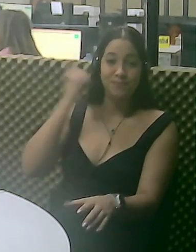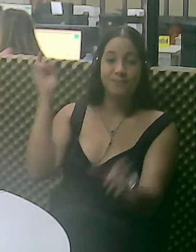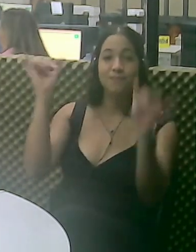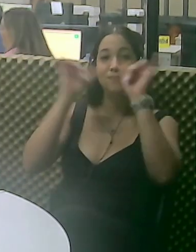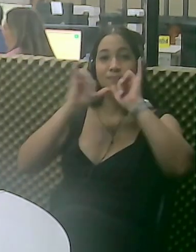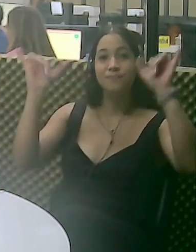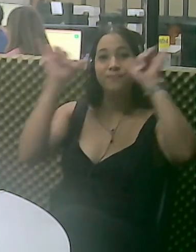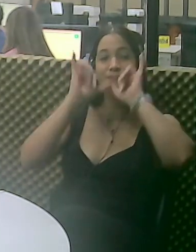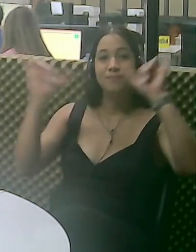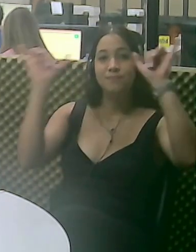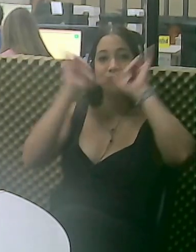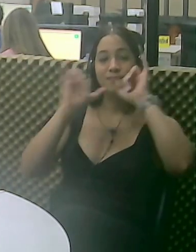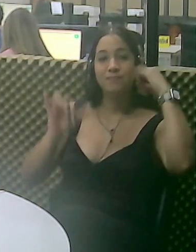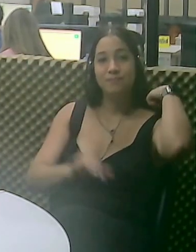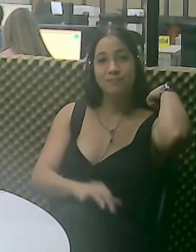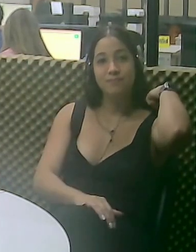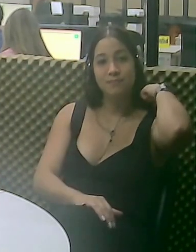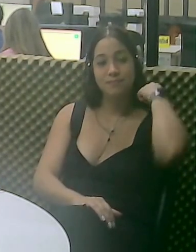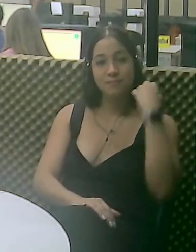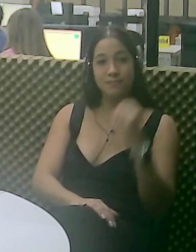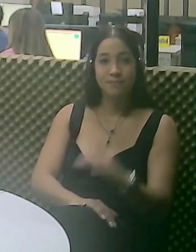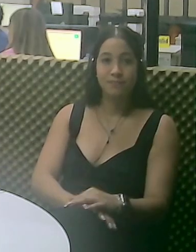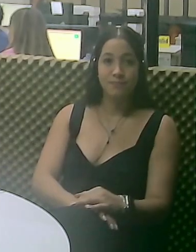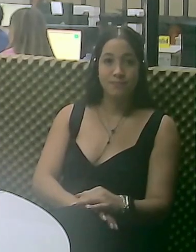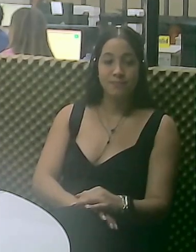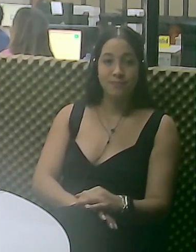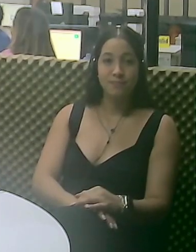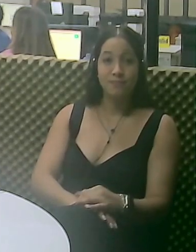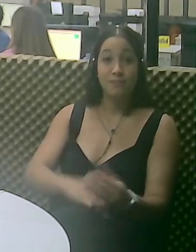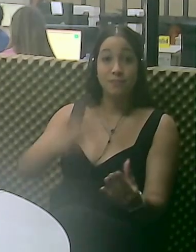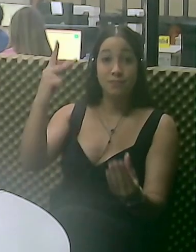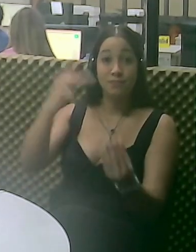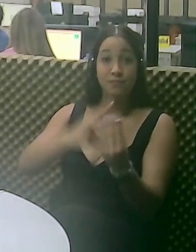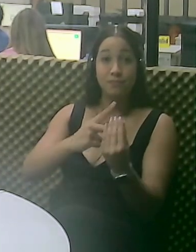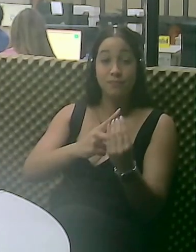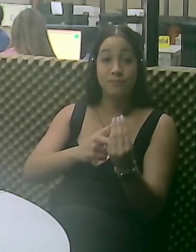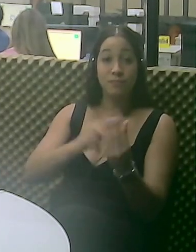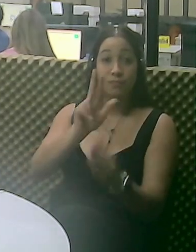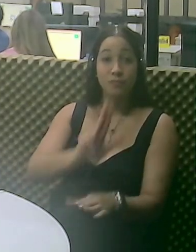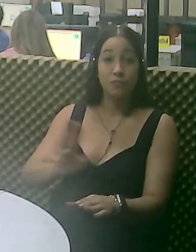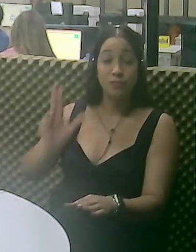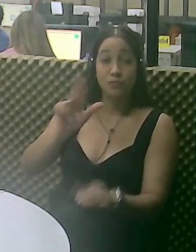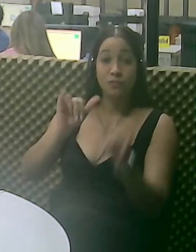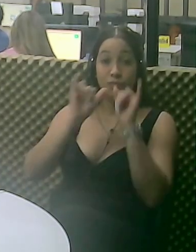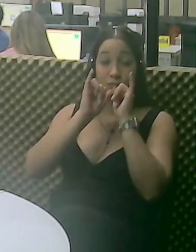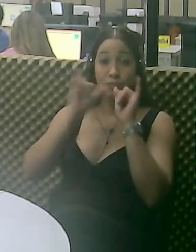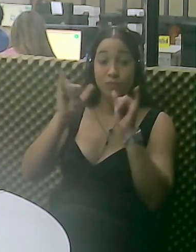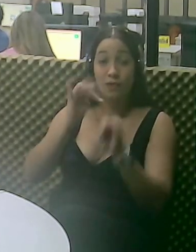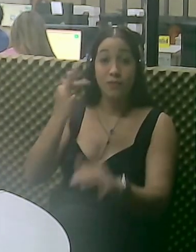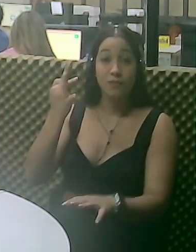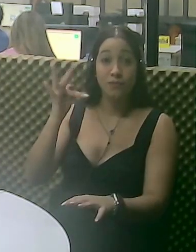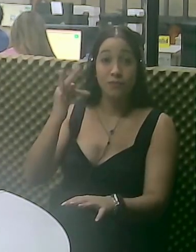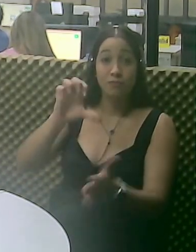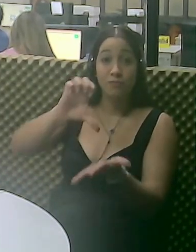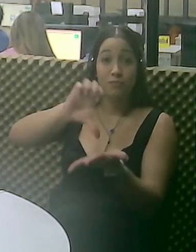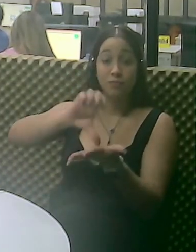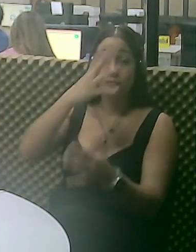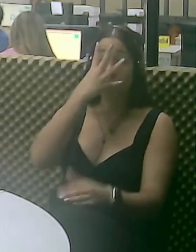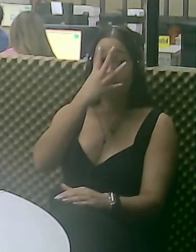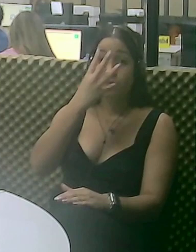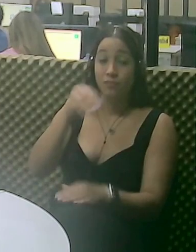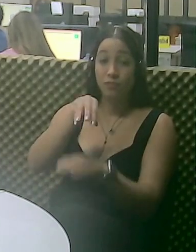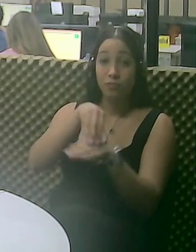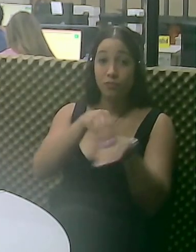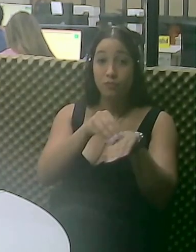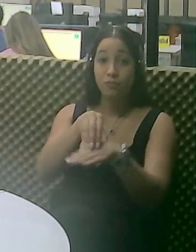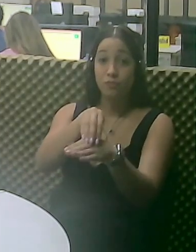Giro de notícias. O PROCON de Uberlândia divulga a agenda de fevereiro da sua unidade móvel. A van do